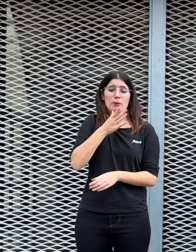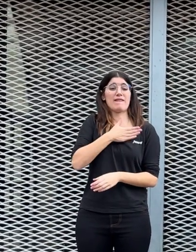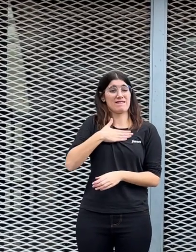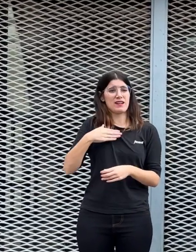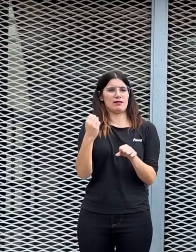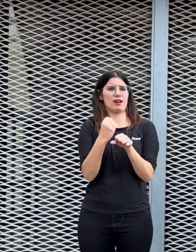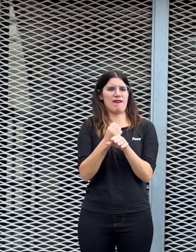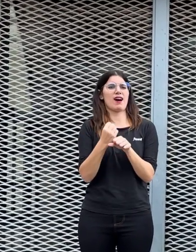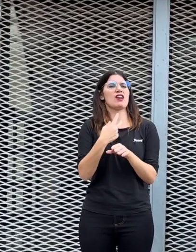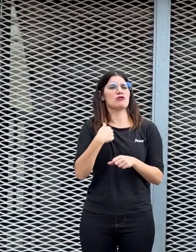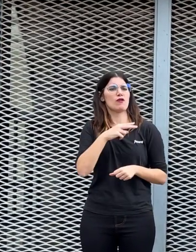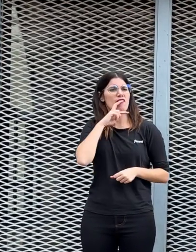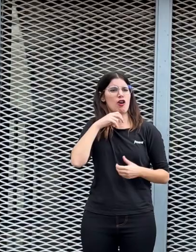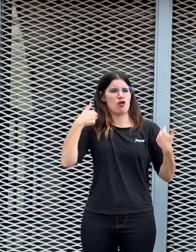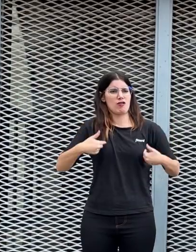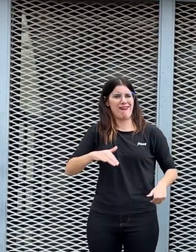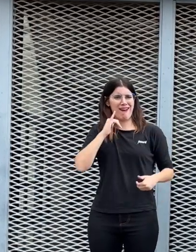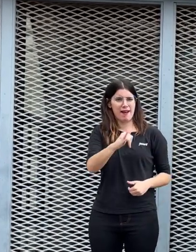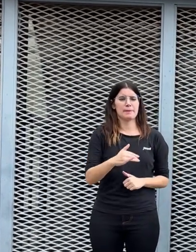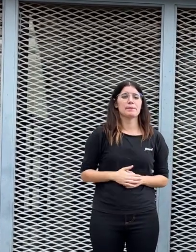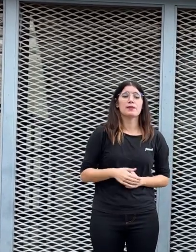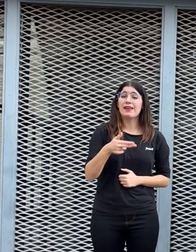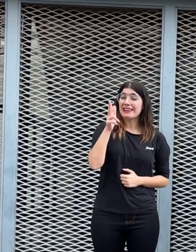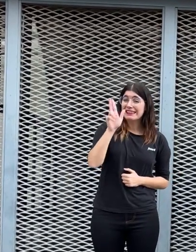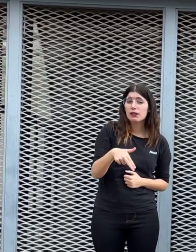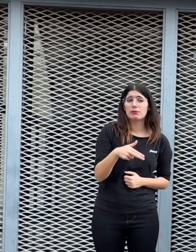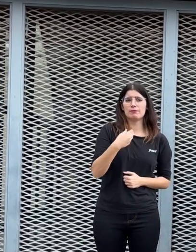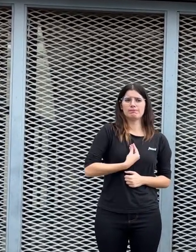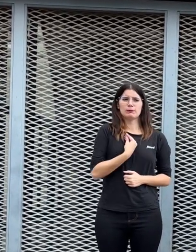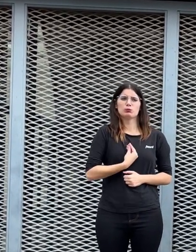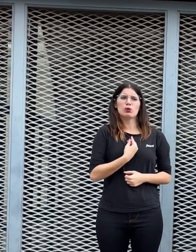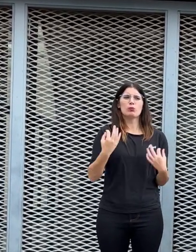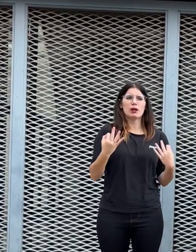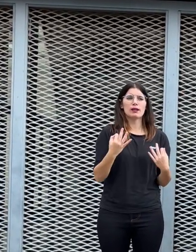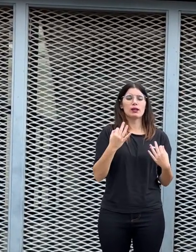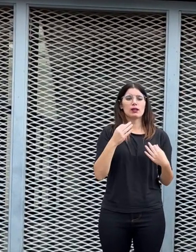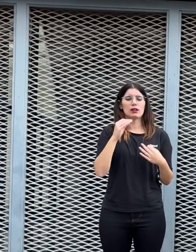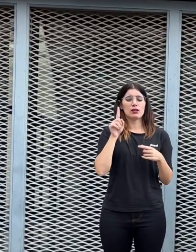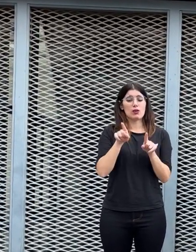valemos para ello. También nos inquieta que nos traten